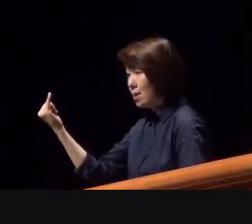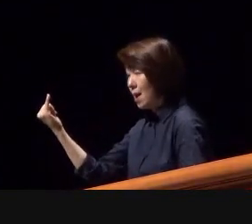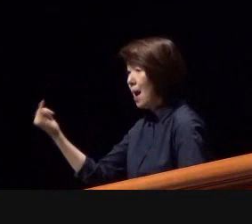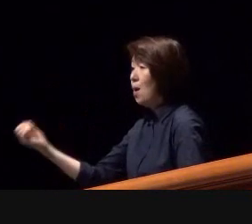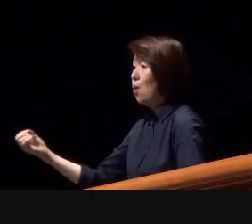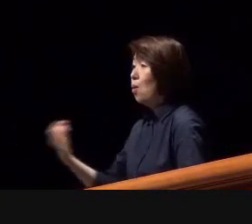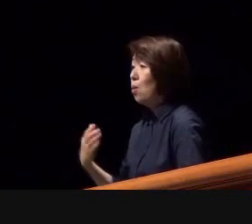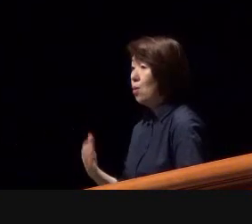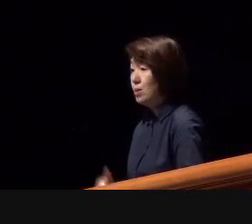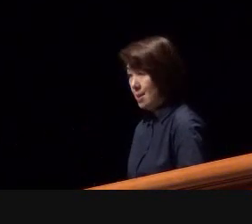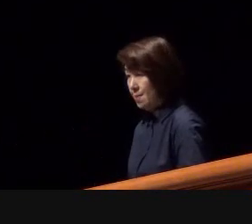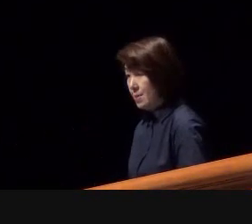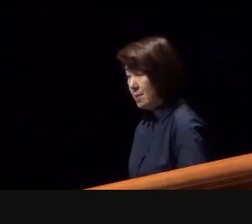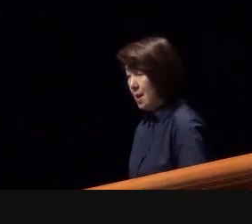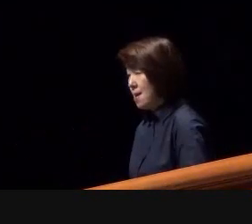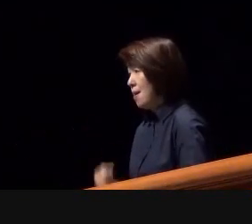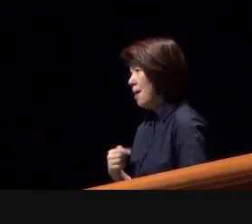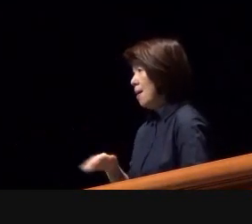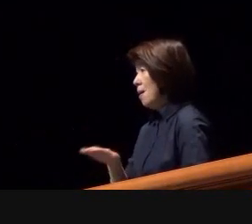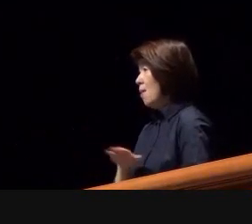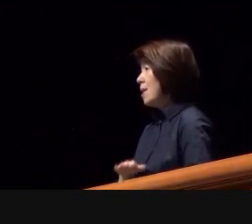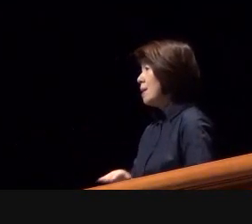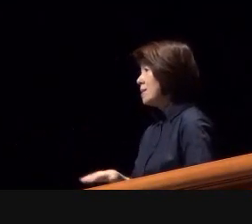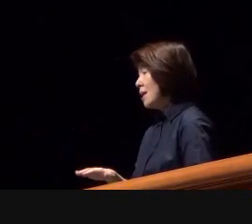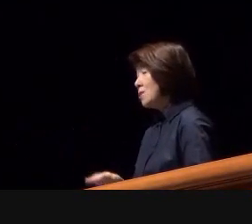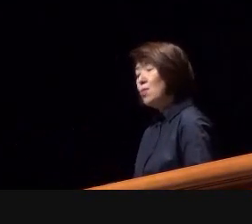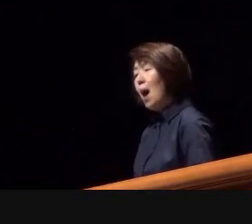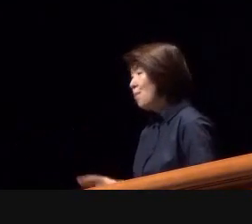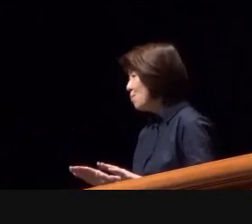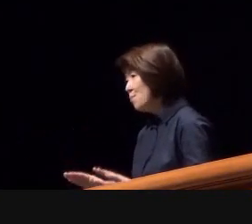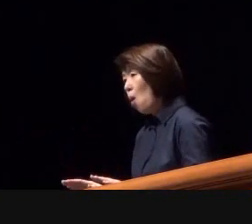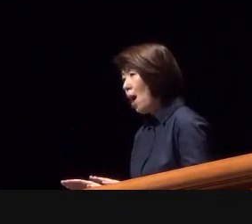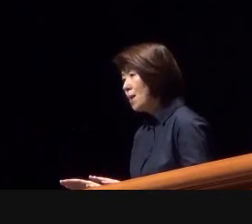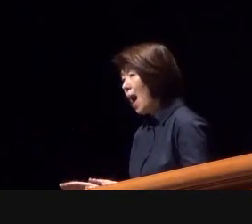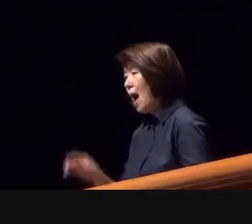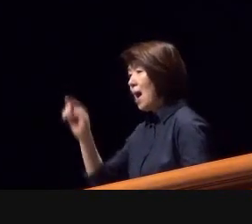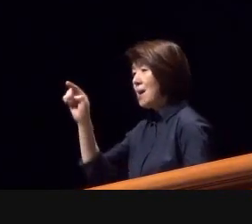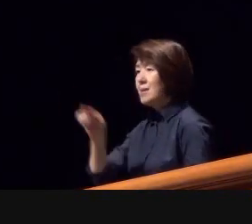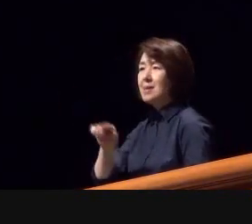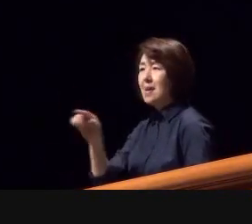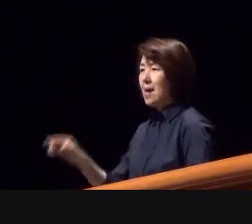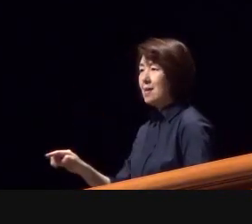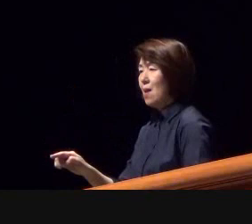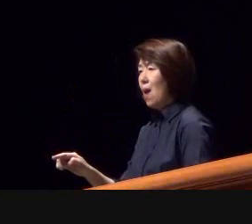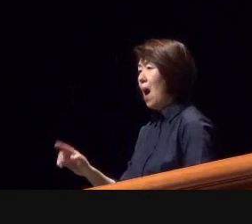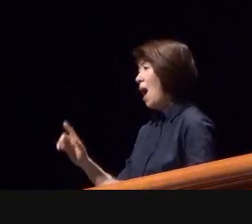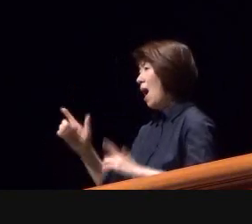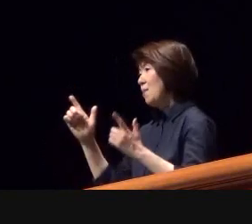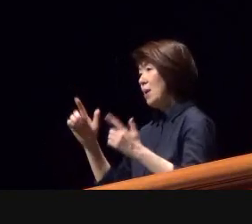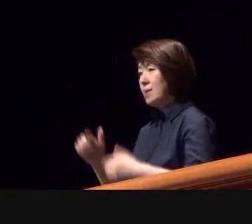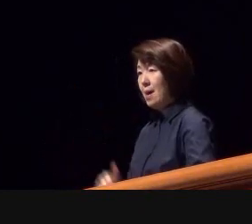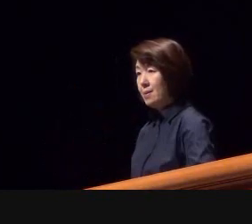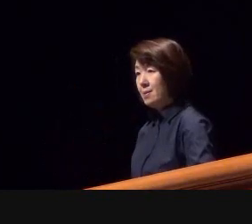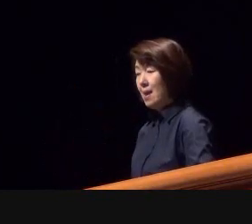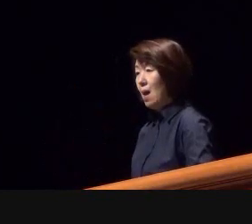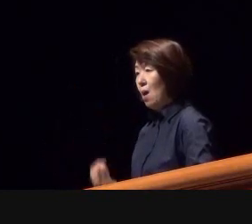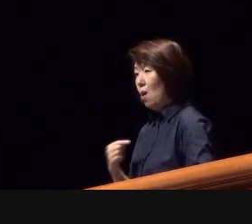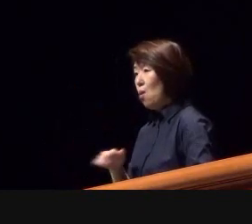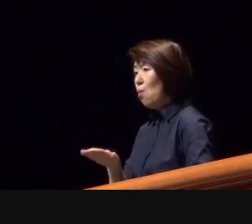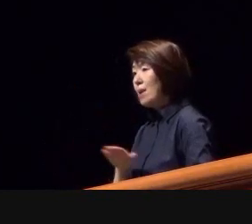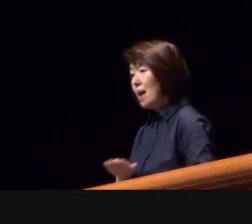しゃいました。私たちはね、もはや人間ではありません。私たち